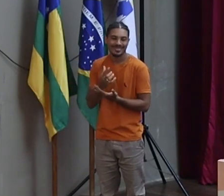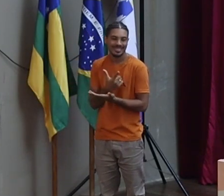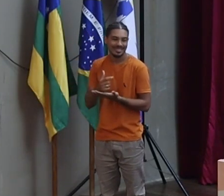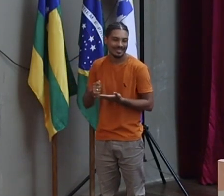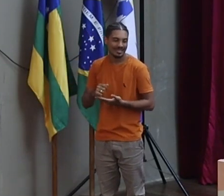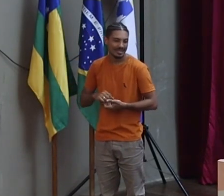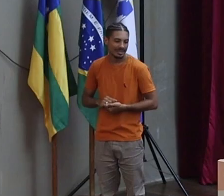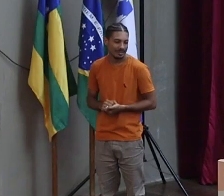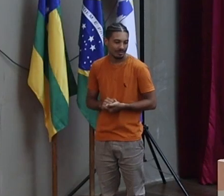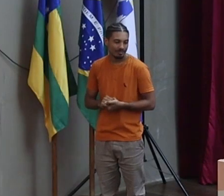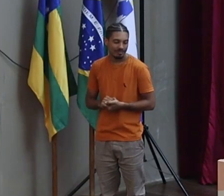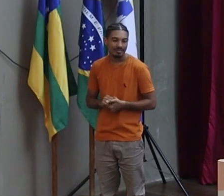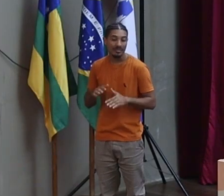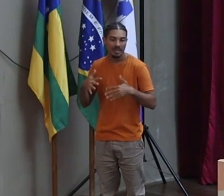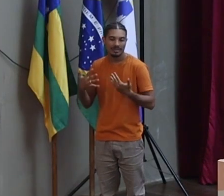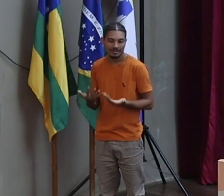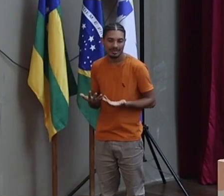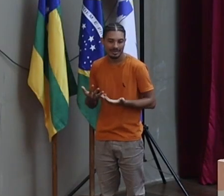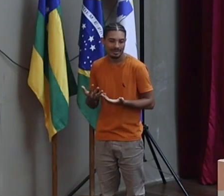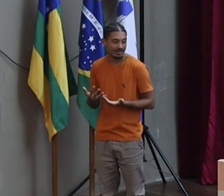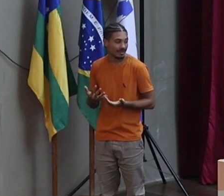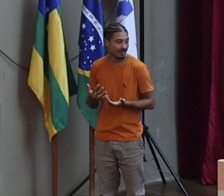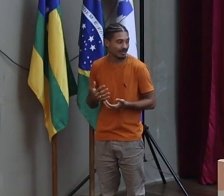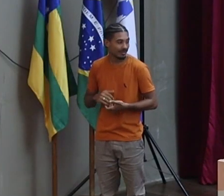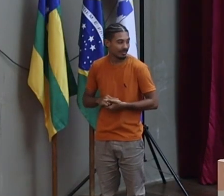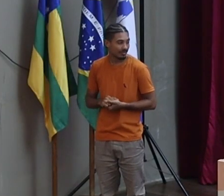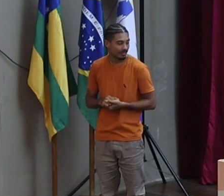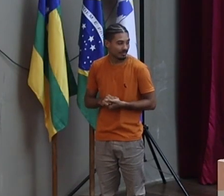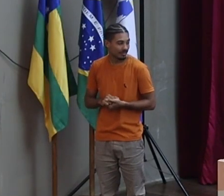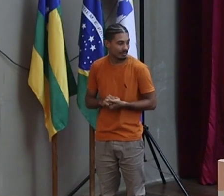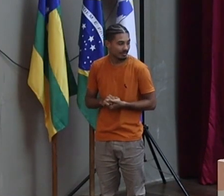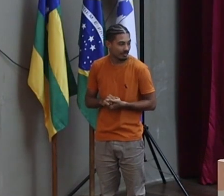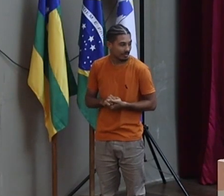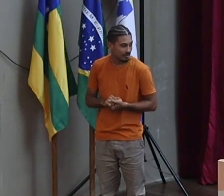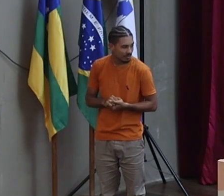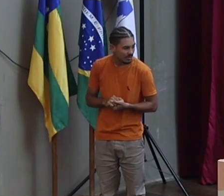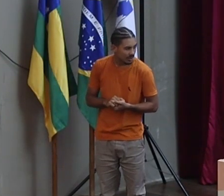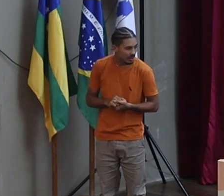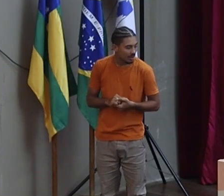né? Então, claro.